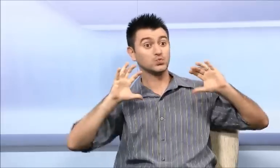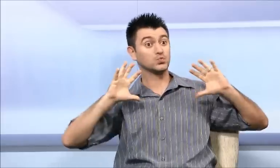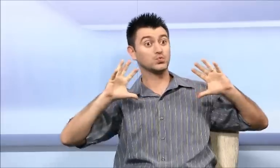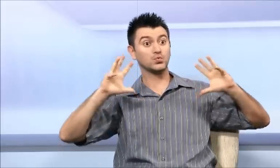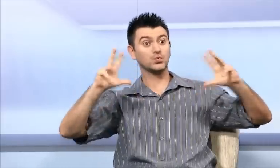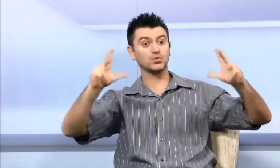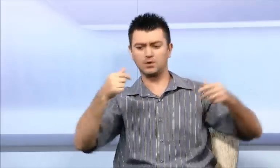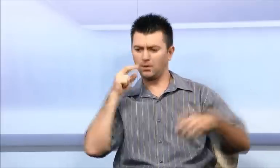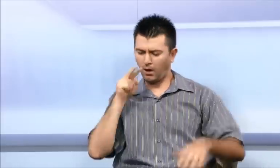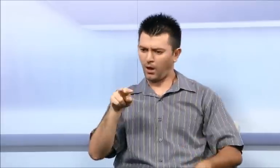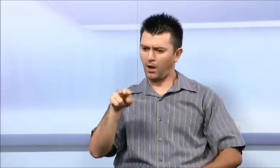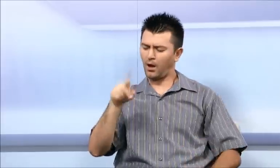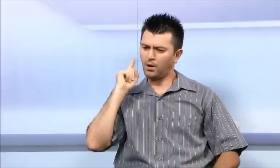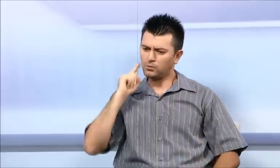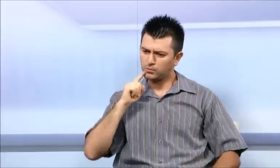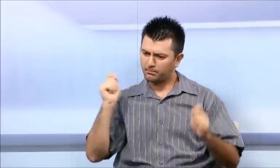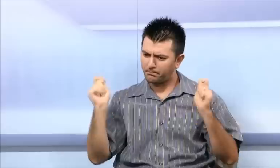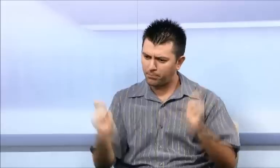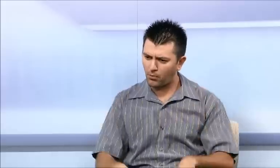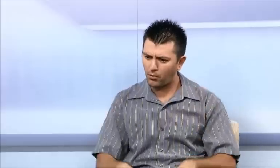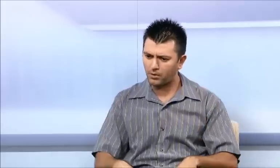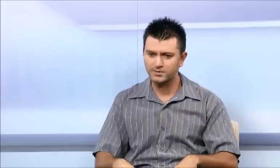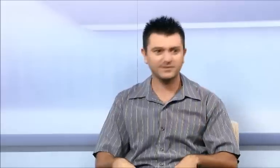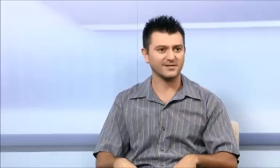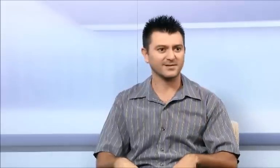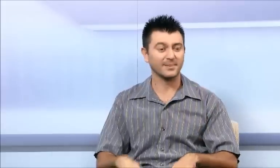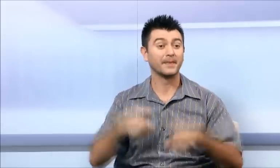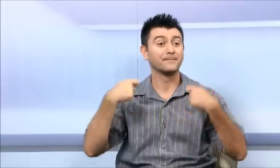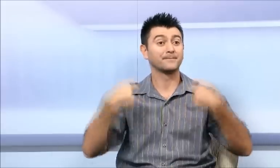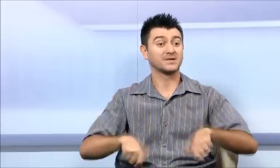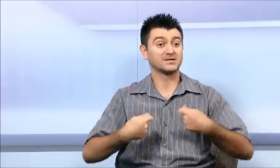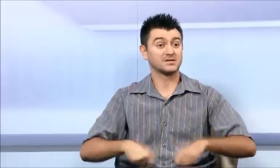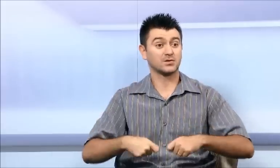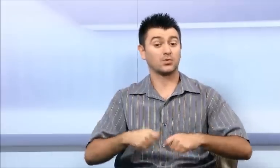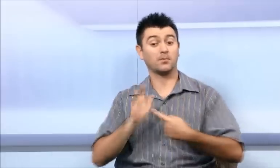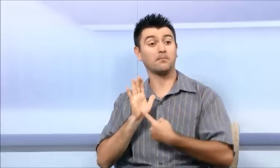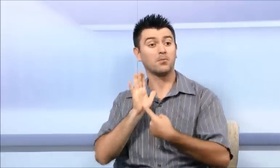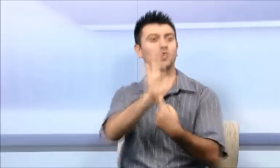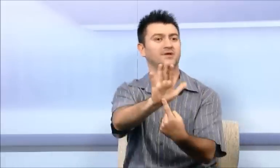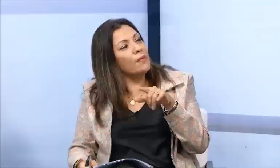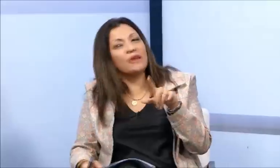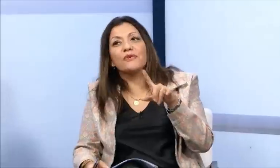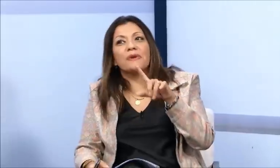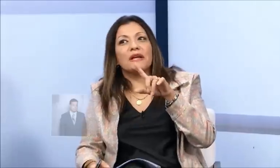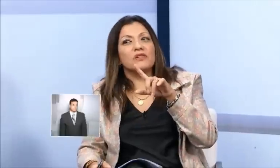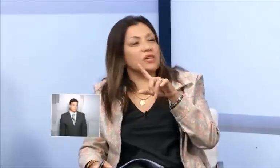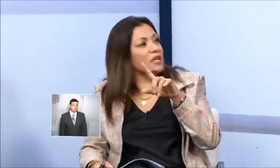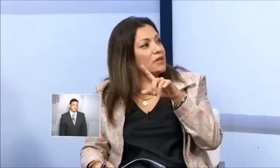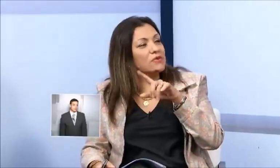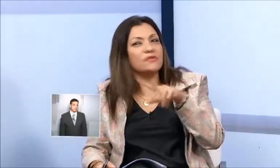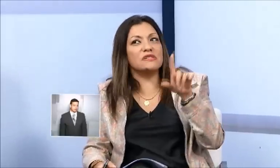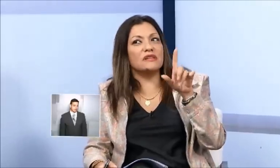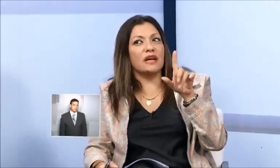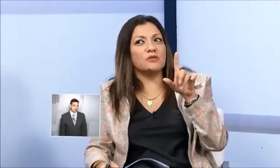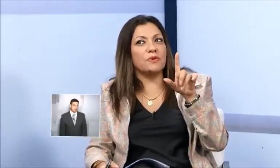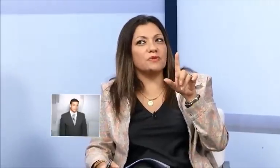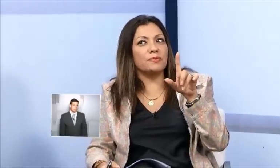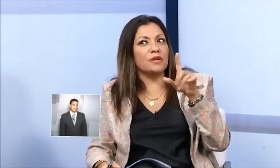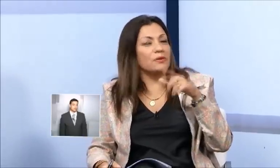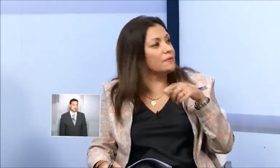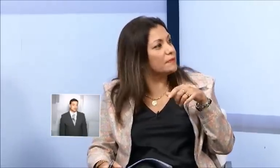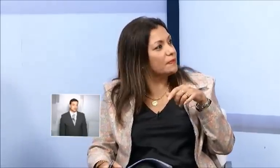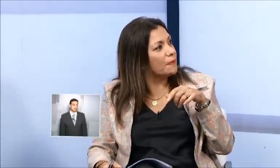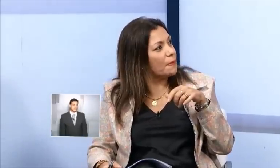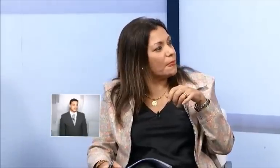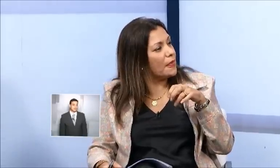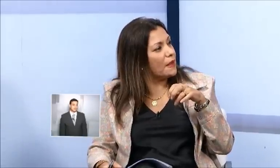capacidade de fazer algumas coisas. E aos poucos a família começou a aceitar a condição dele, né? E como é que foi para ele chegar na universidade? Pergunta Então para